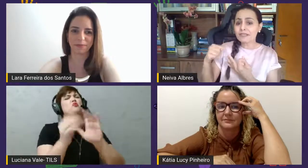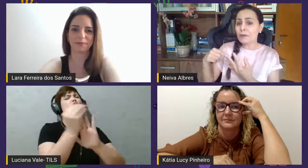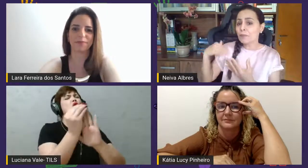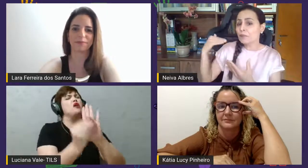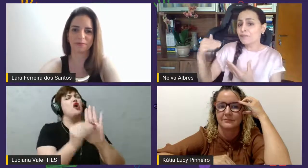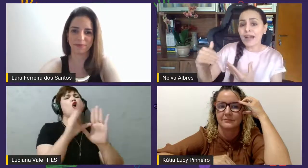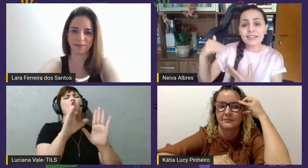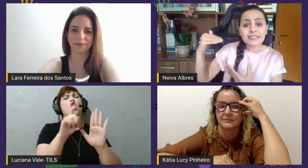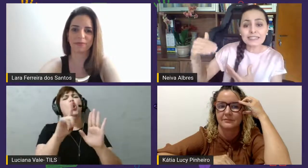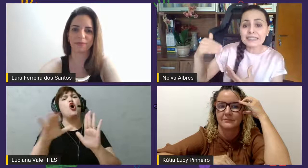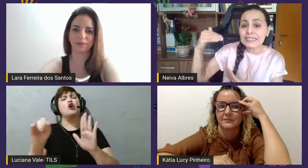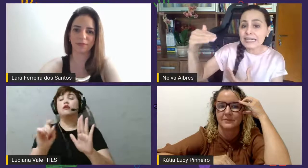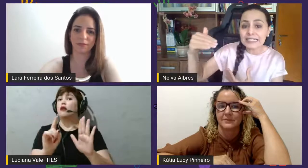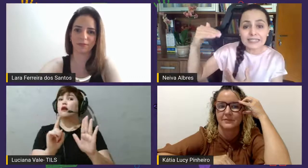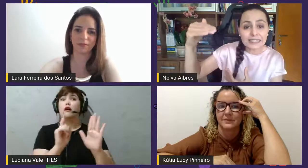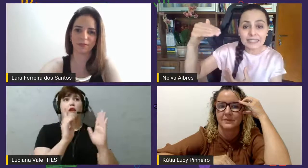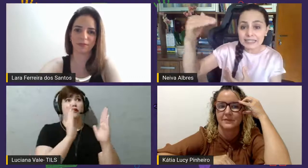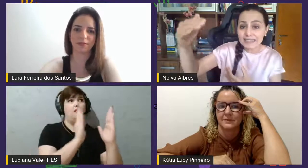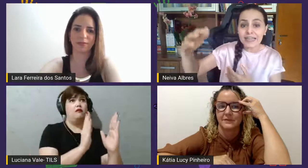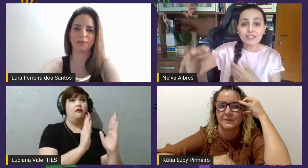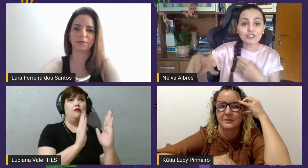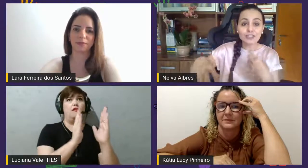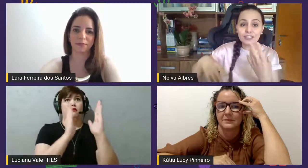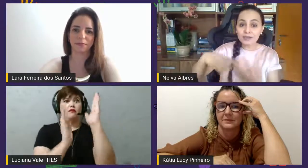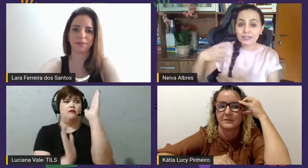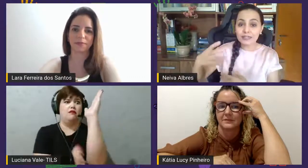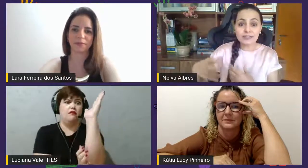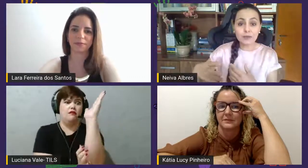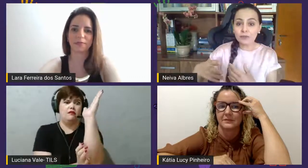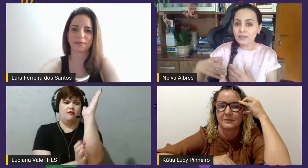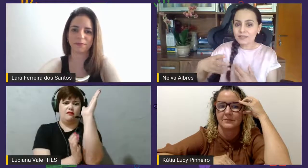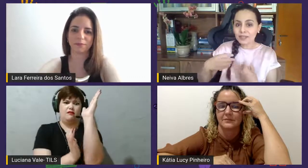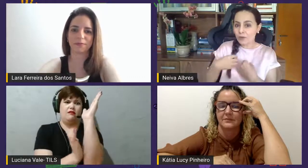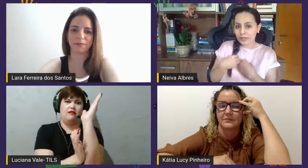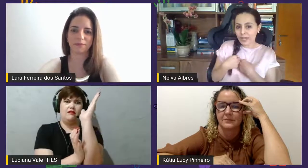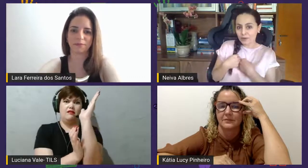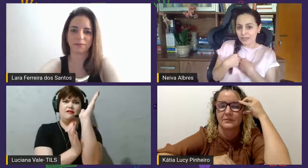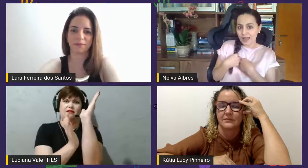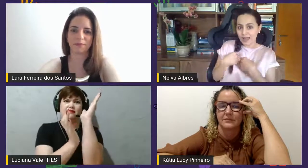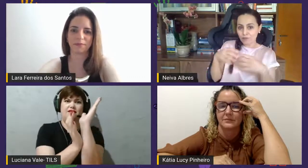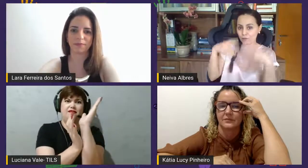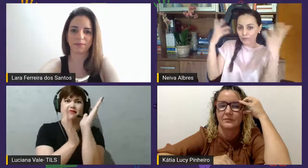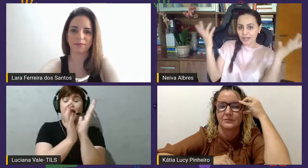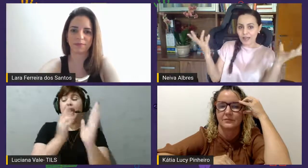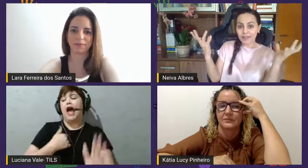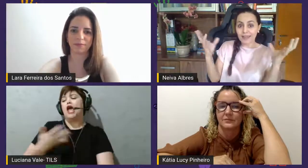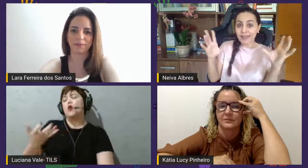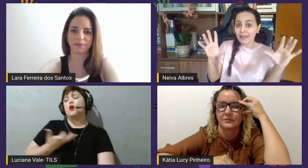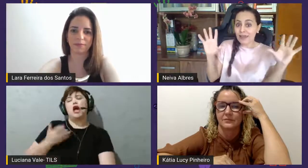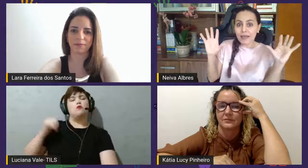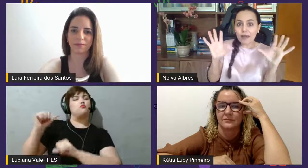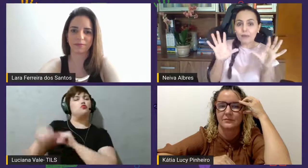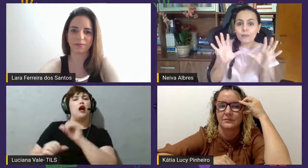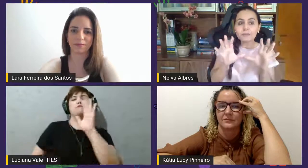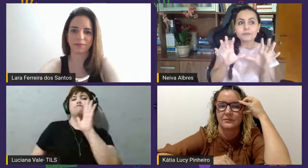código, tem que passar por várias instâncias de alteração, e não é assim, eu quero criar, eu vou mudar,